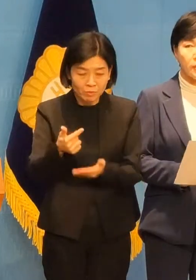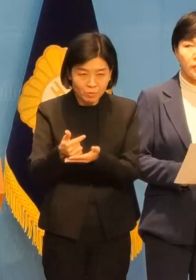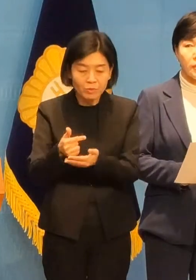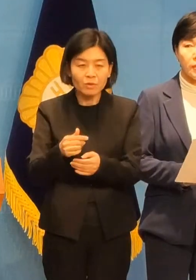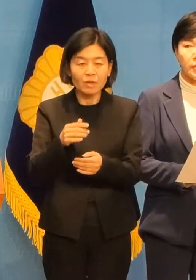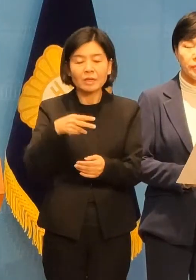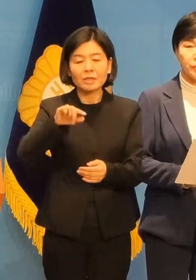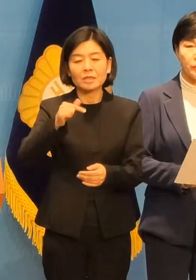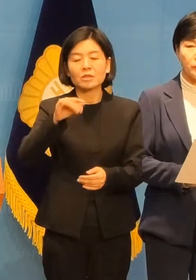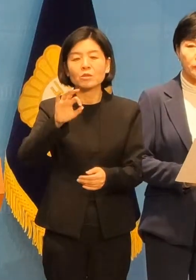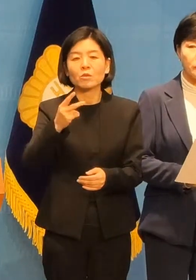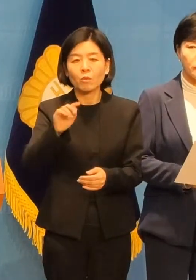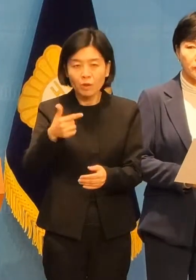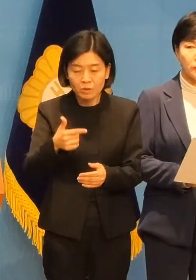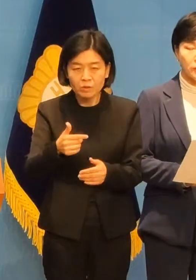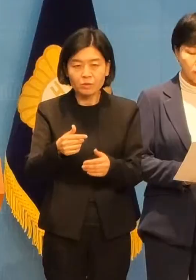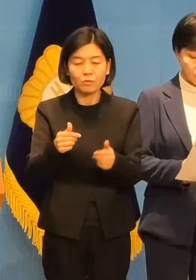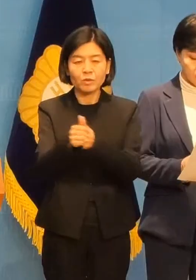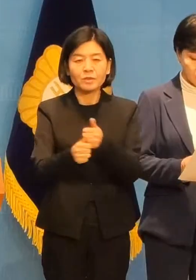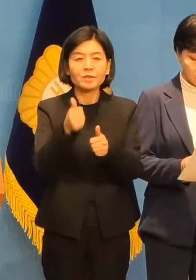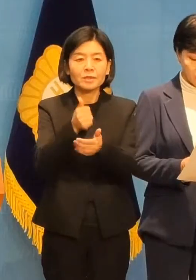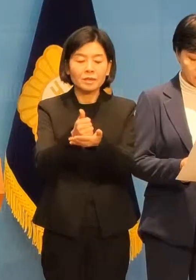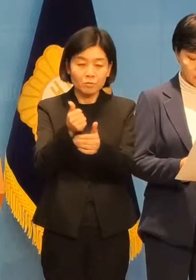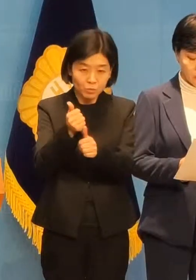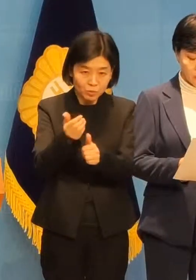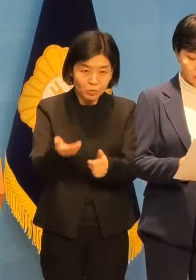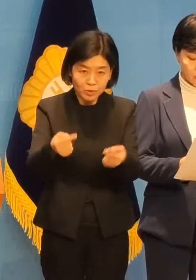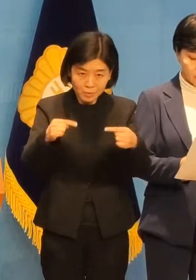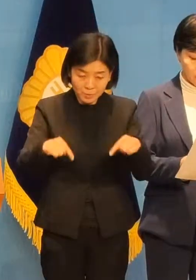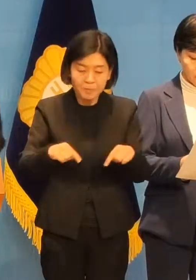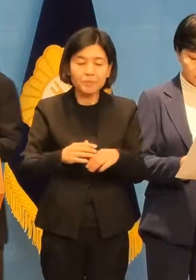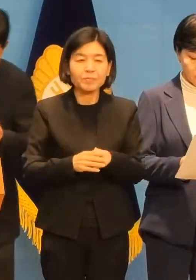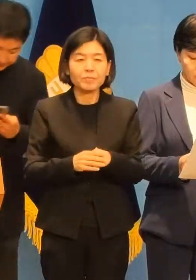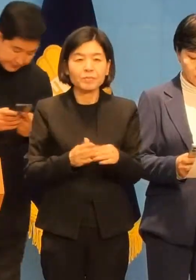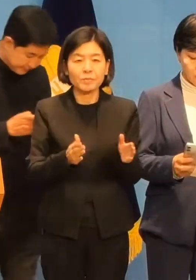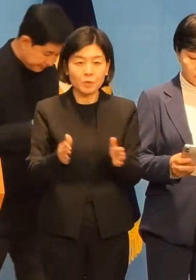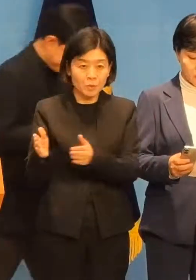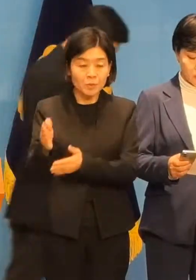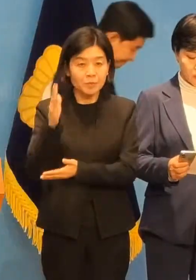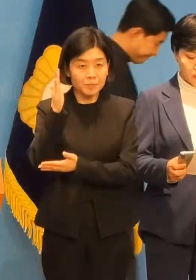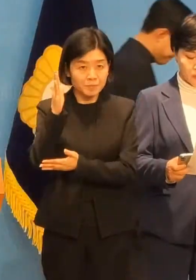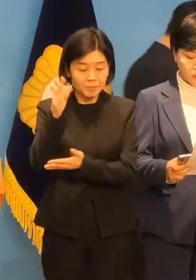부위원장님 함께하셨습니다. 이어서 기자회견문 낭독 있겠습니다.